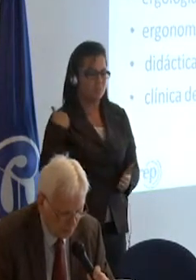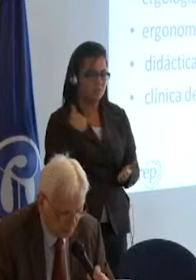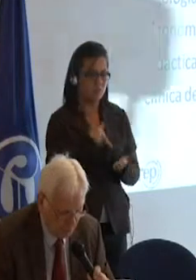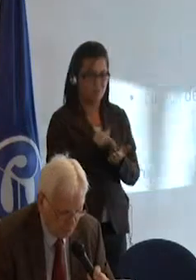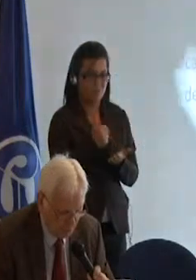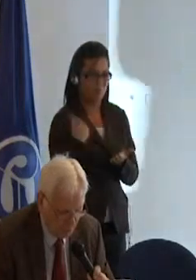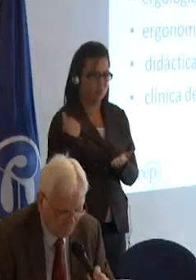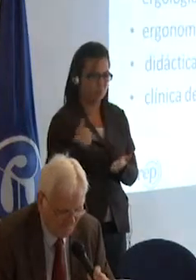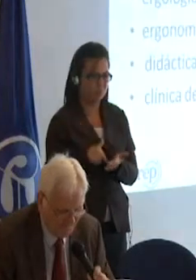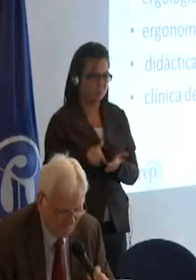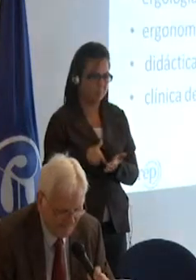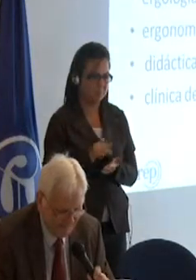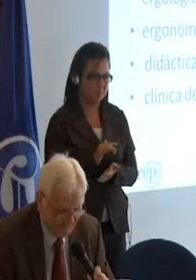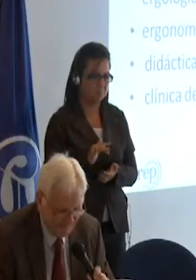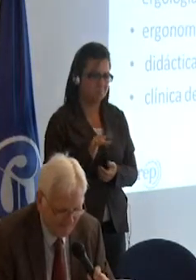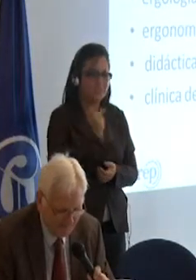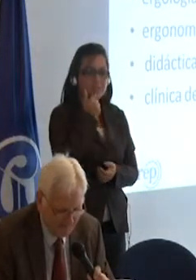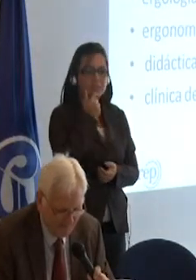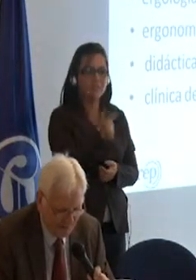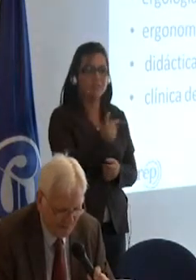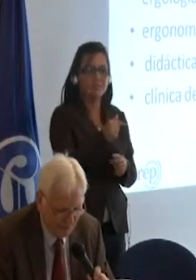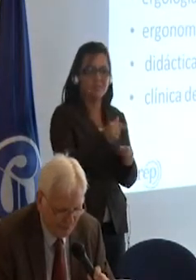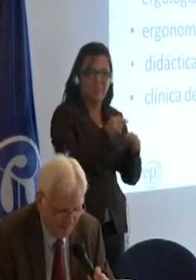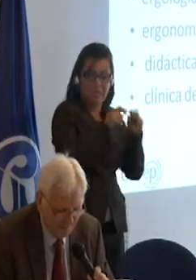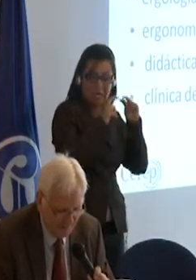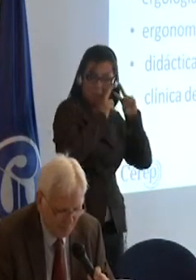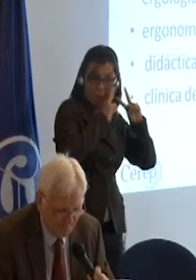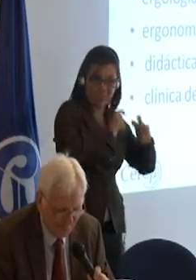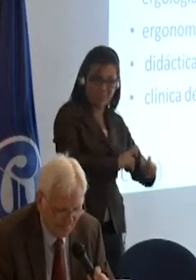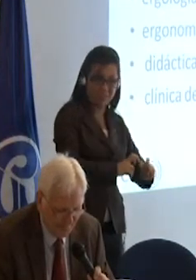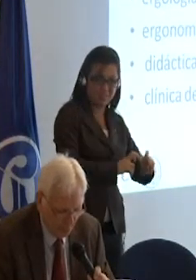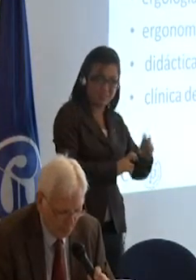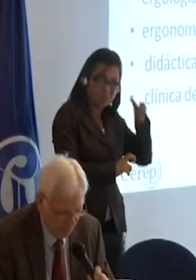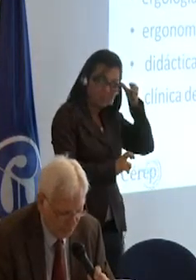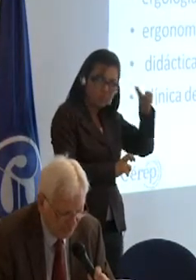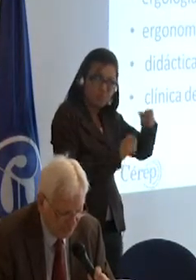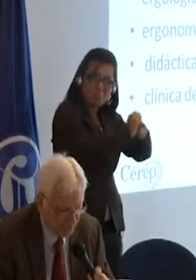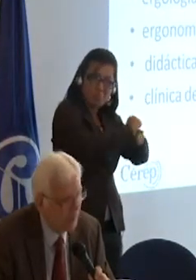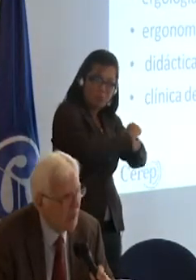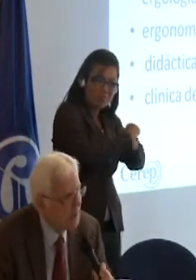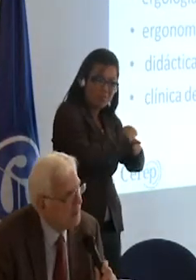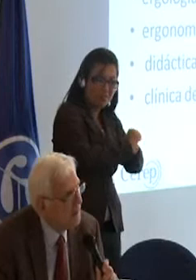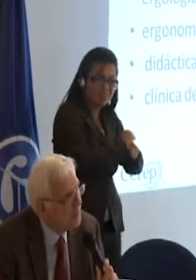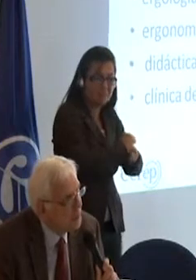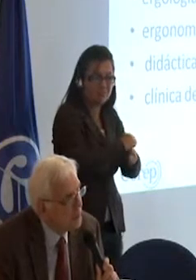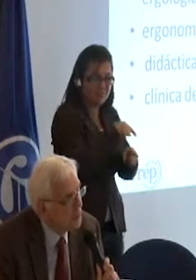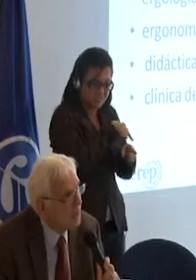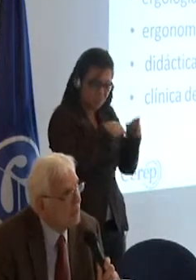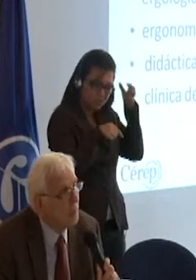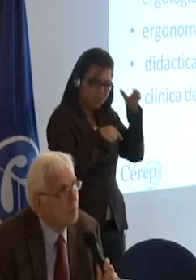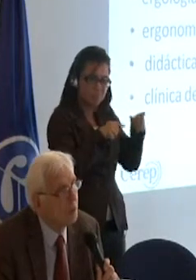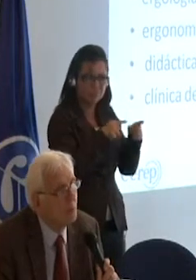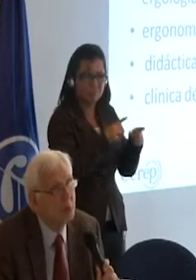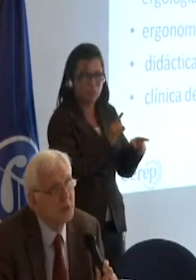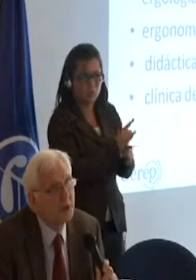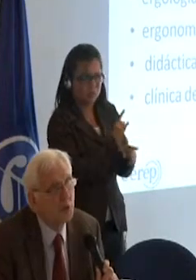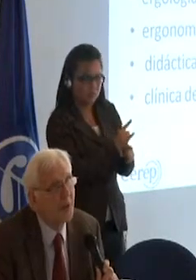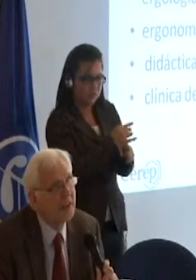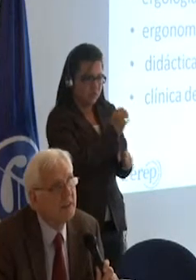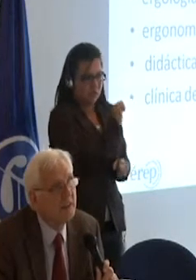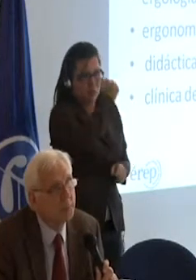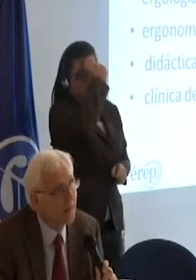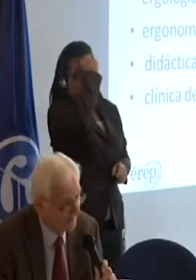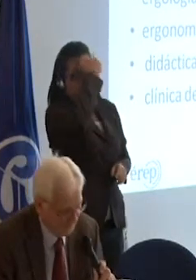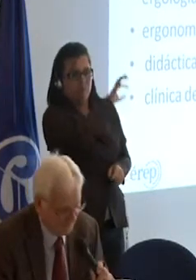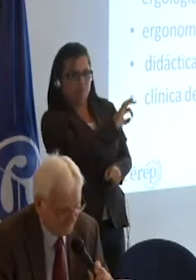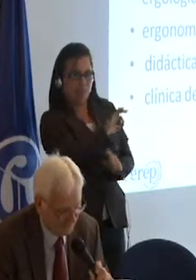que en el caso de la investigación, el término de práctica no es utilizado de manera tan central